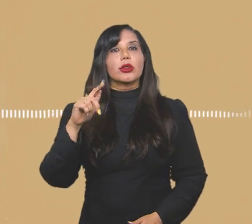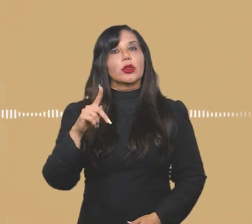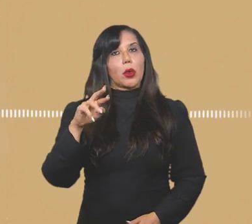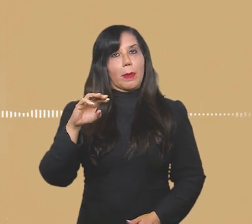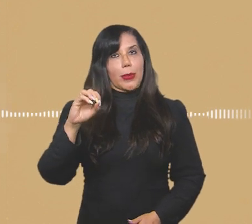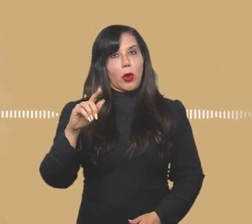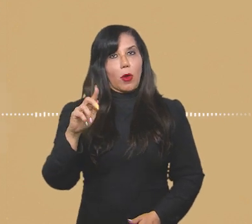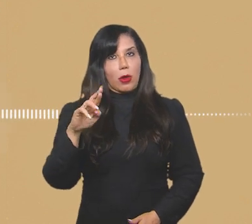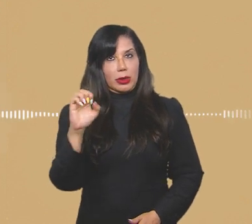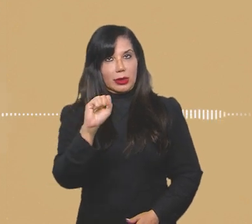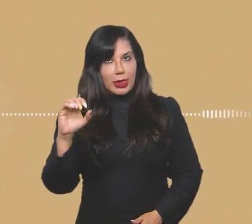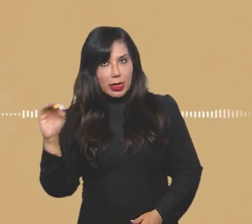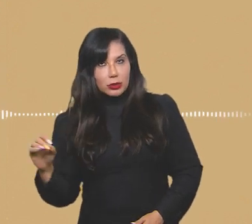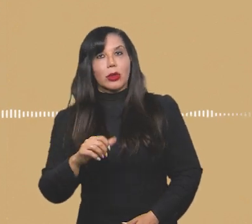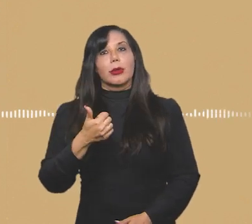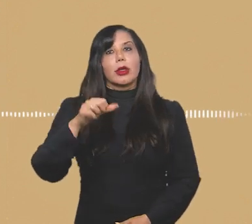1928, Progresso.